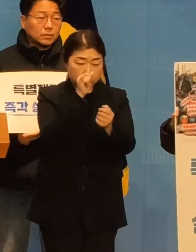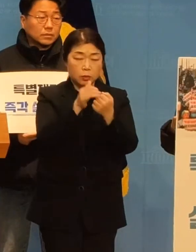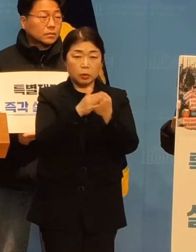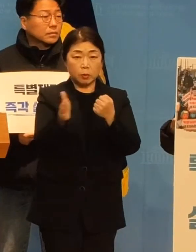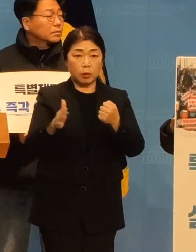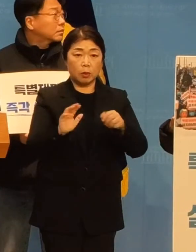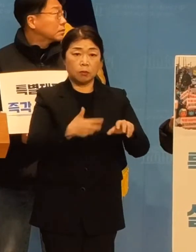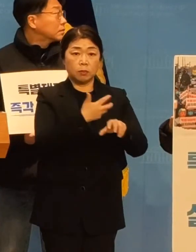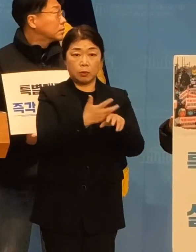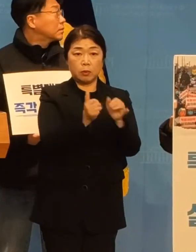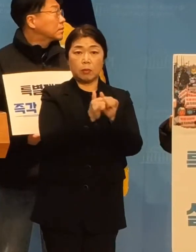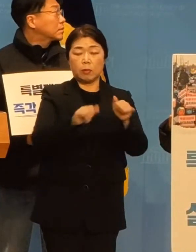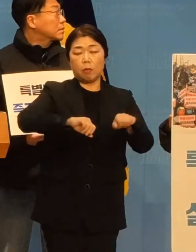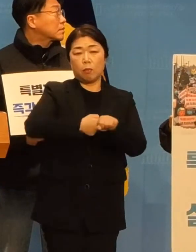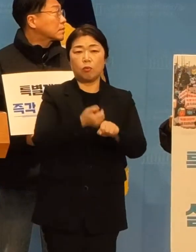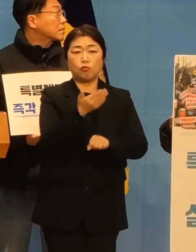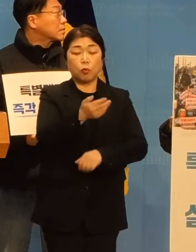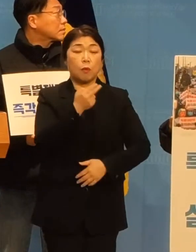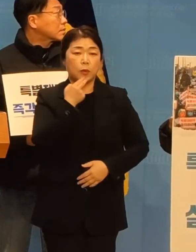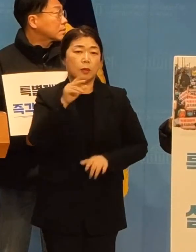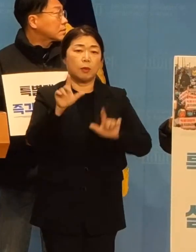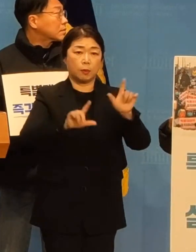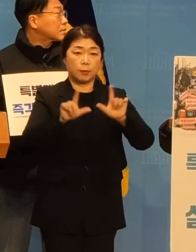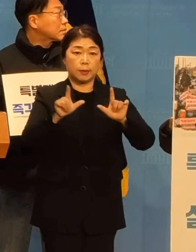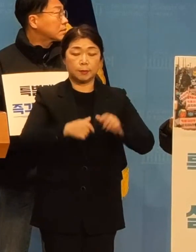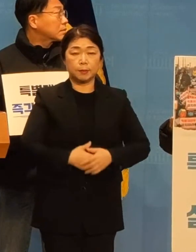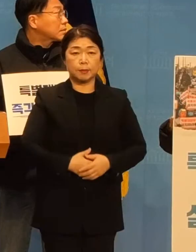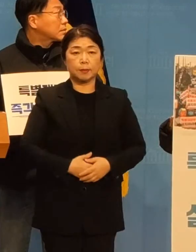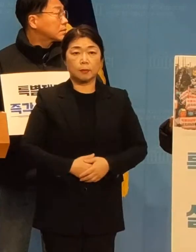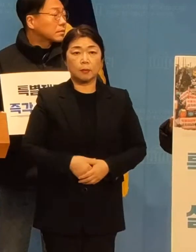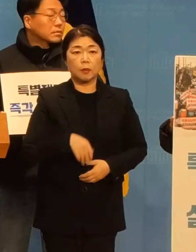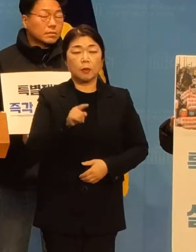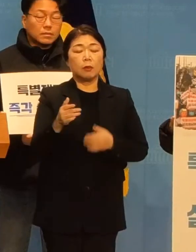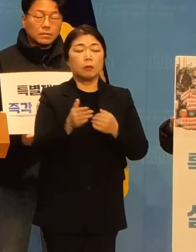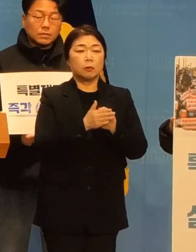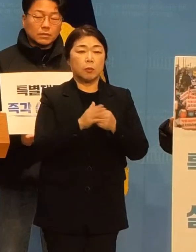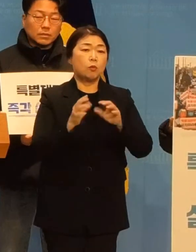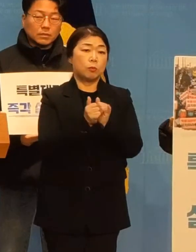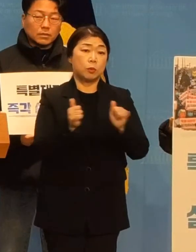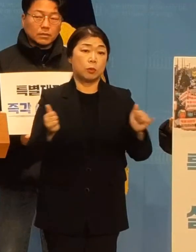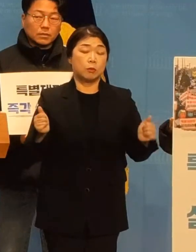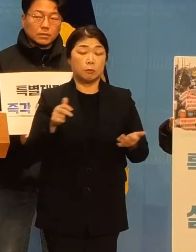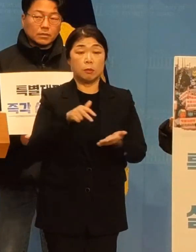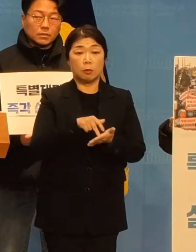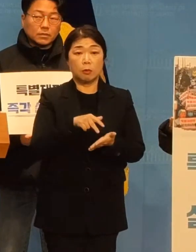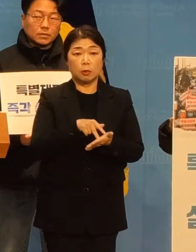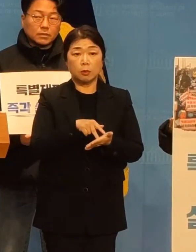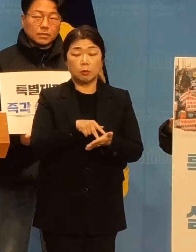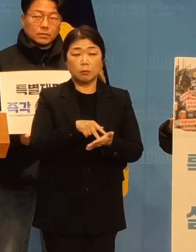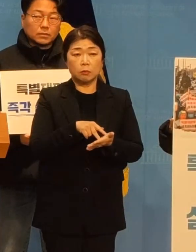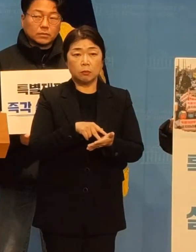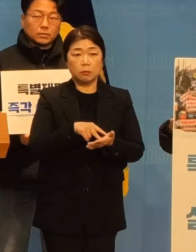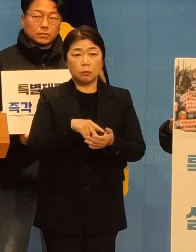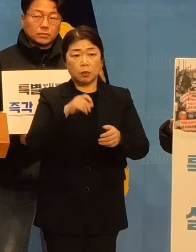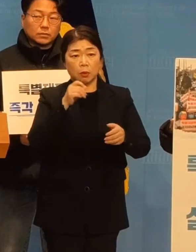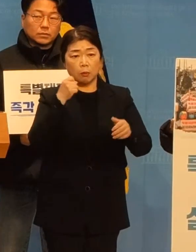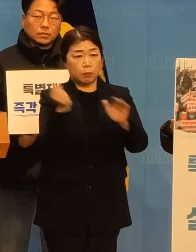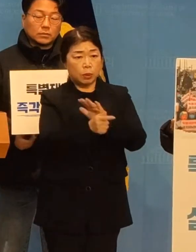내란범들에 대한 단죄가 전혀 이루어지지 않고 있는 상황입니다. 이 상황에서 우리 국민들은 사법내란의